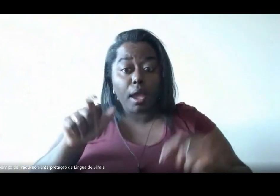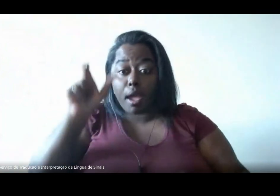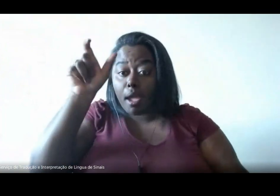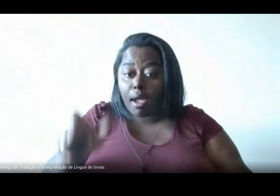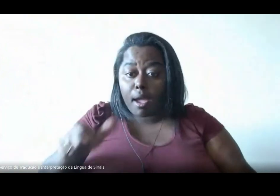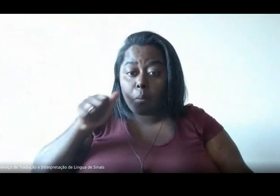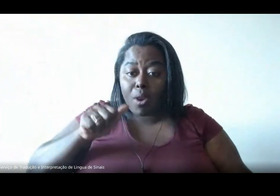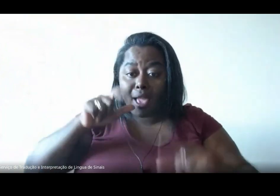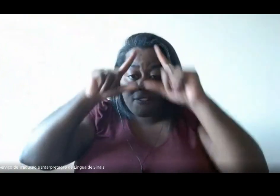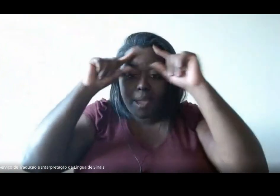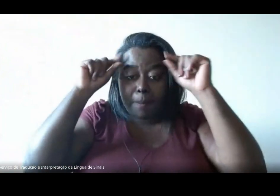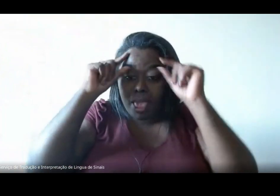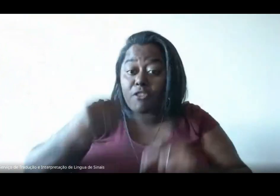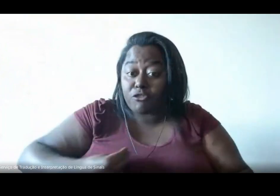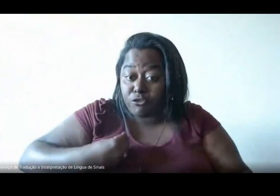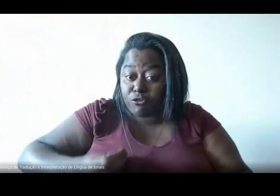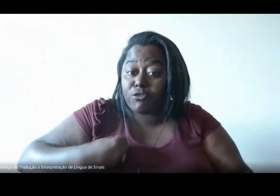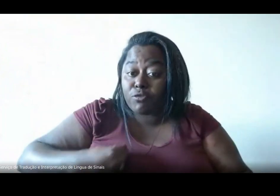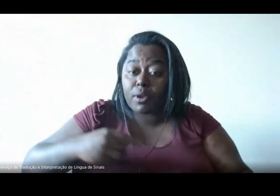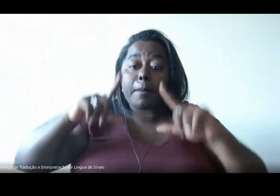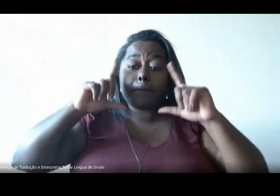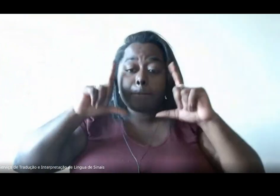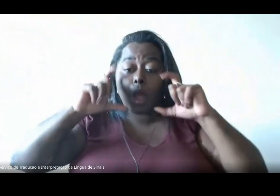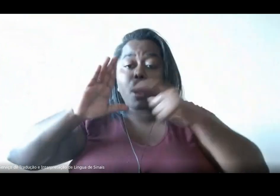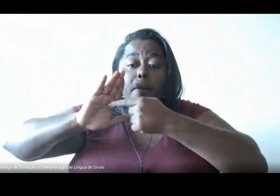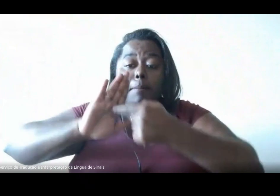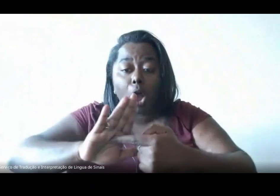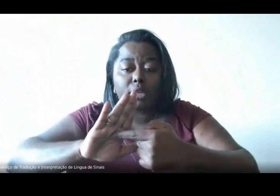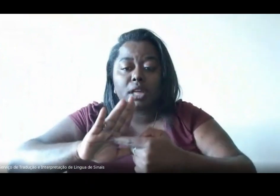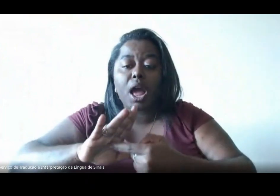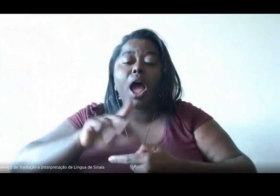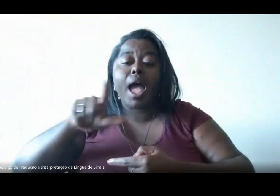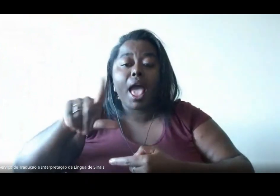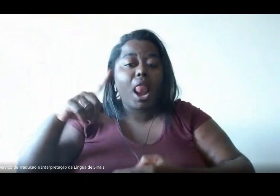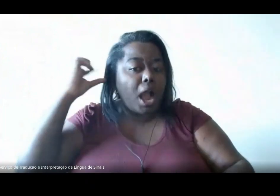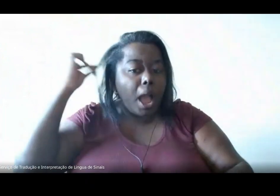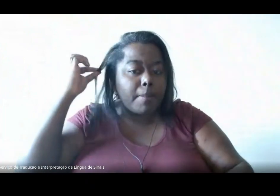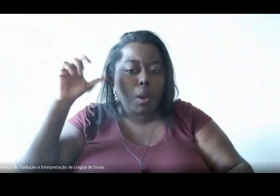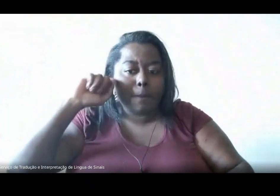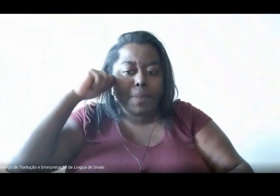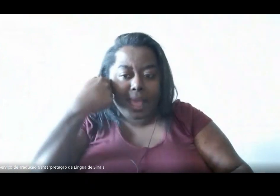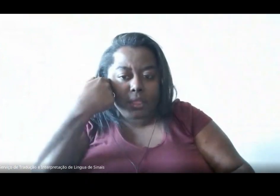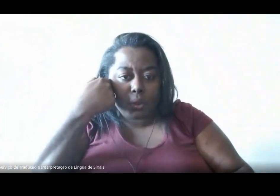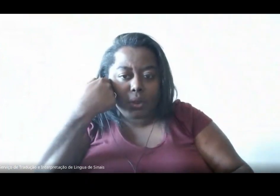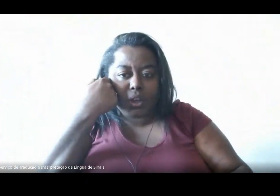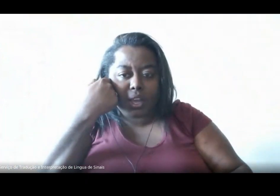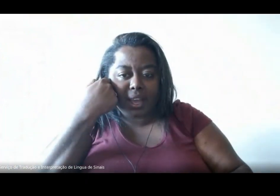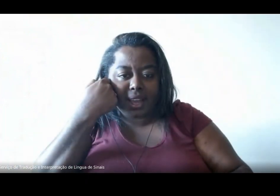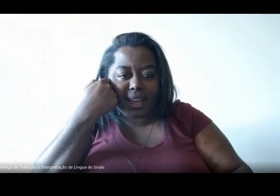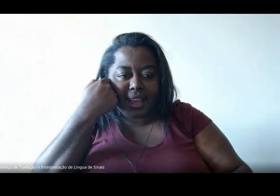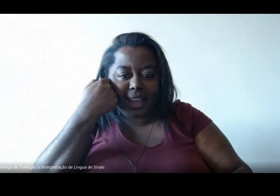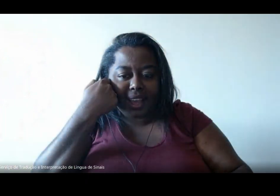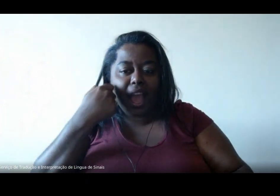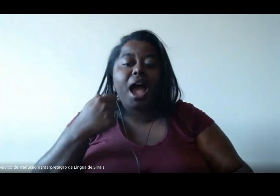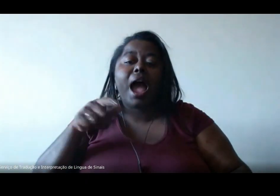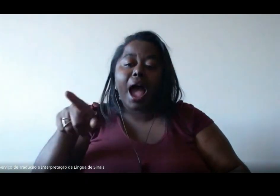a enfermeira, ainda viva, é claro, lhe mostrou um retrato da época, no qual ela tinha cabelos pretos. E